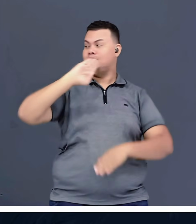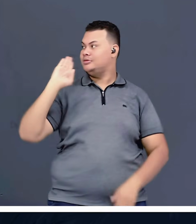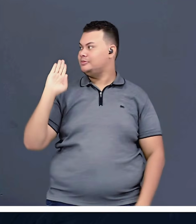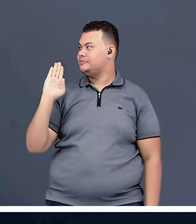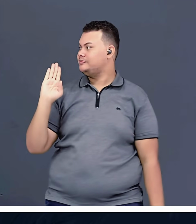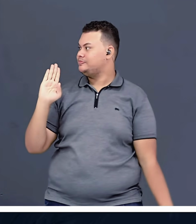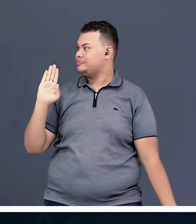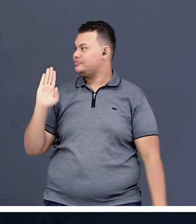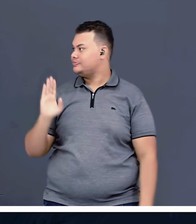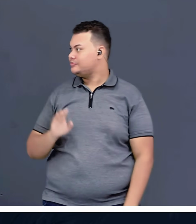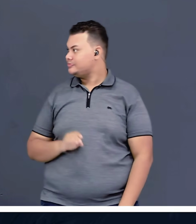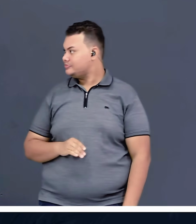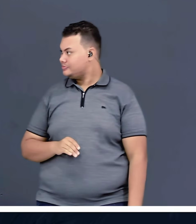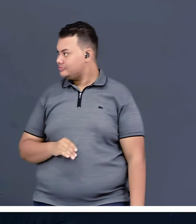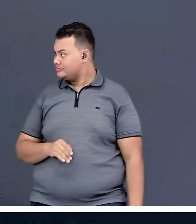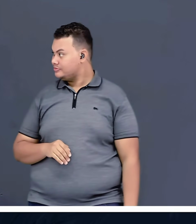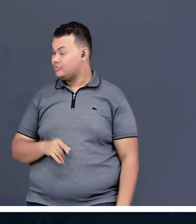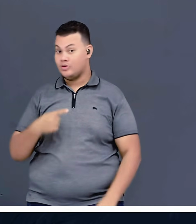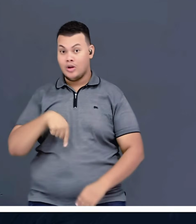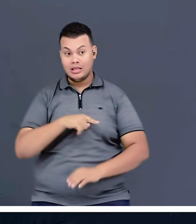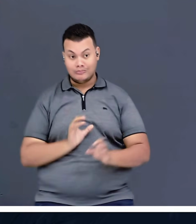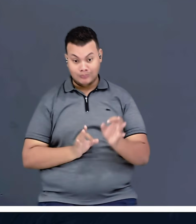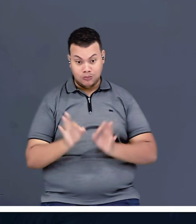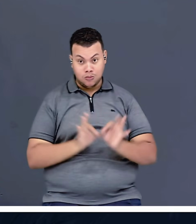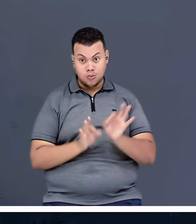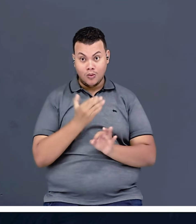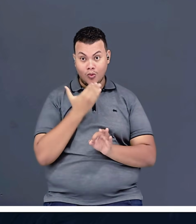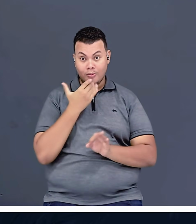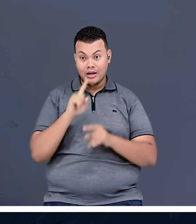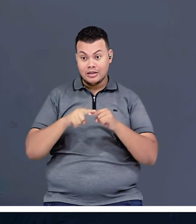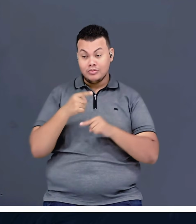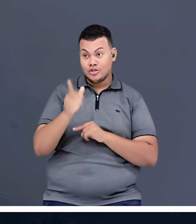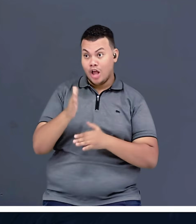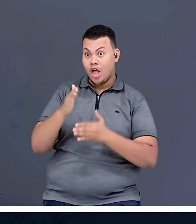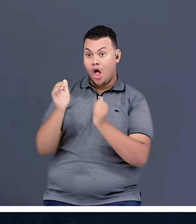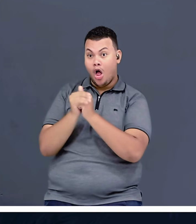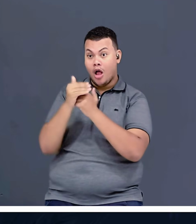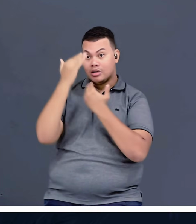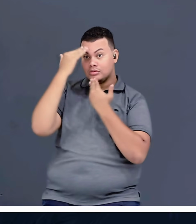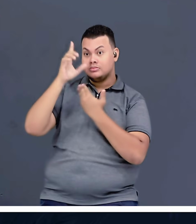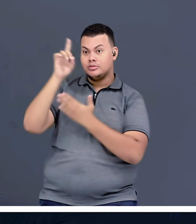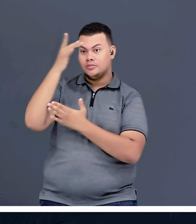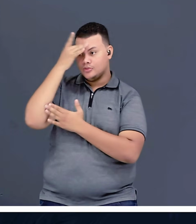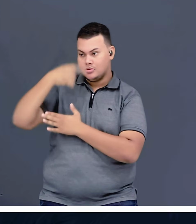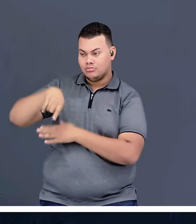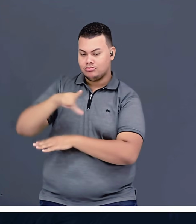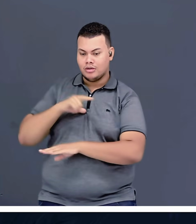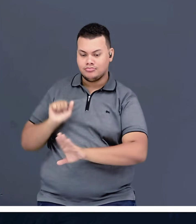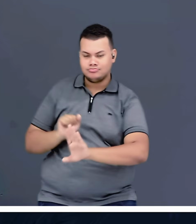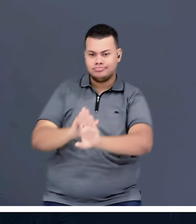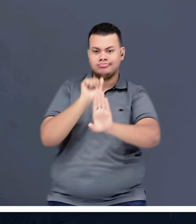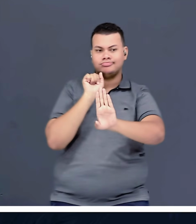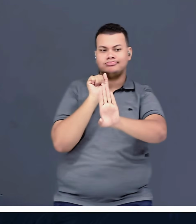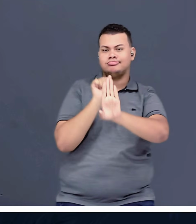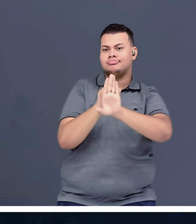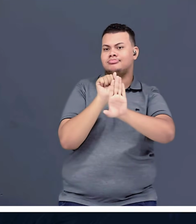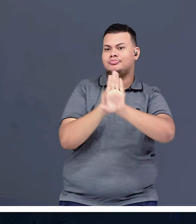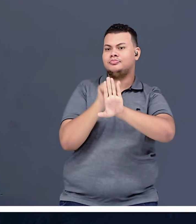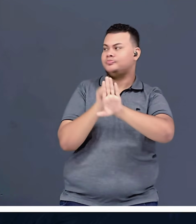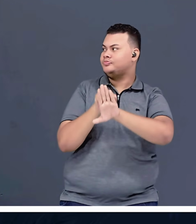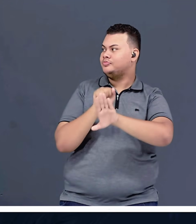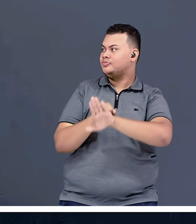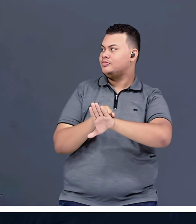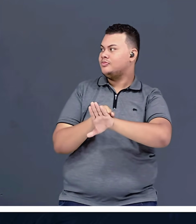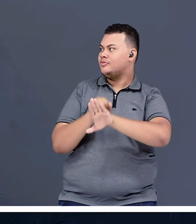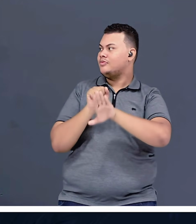crianças. Aí quando a gente estava se preparando para comer, depois de ela ter dado graça, alguém bateu a porta. E a irmã já